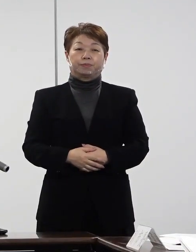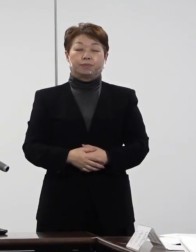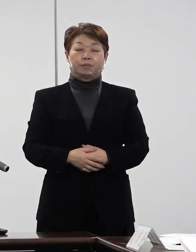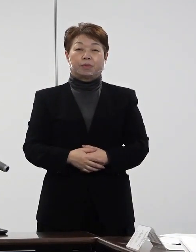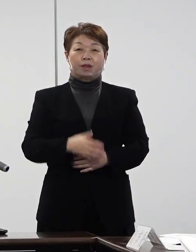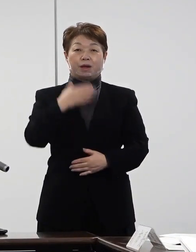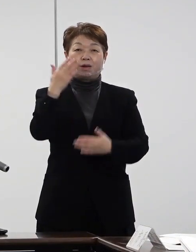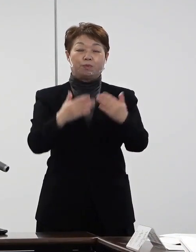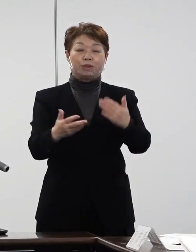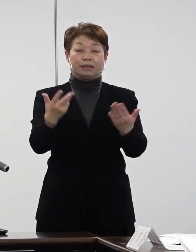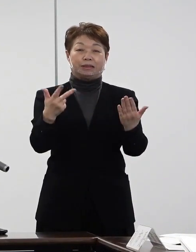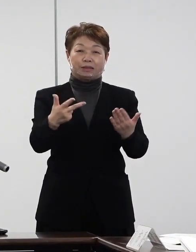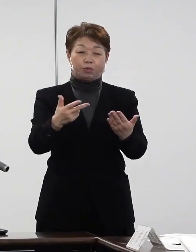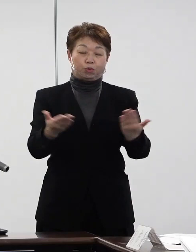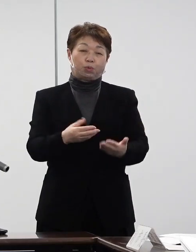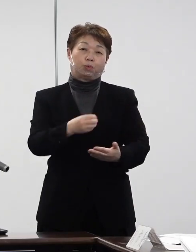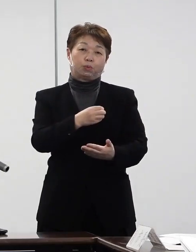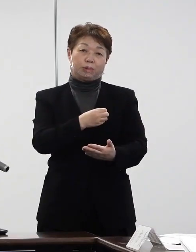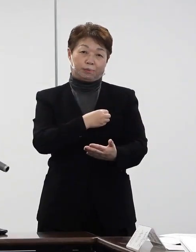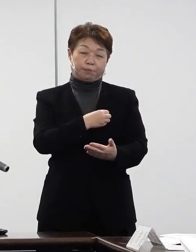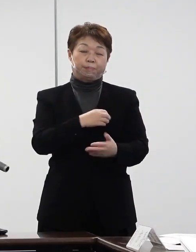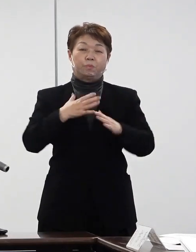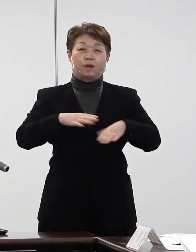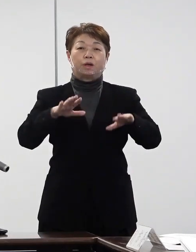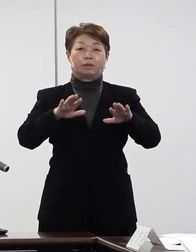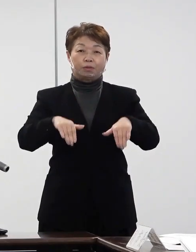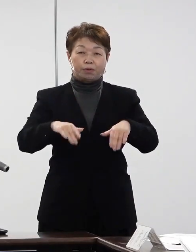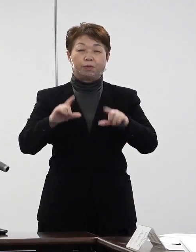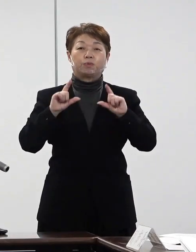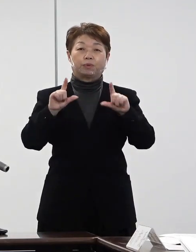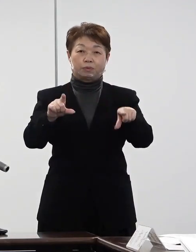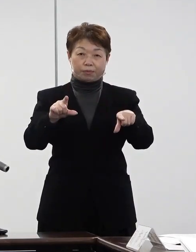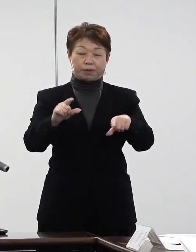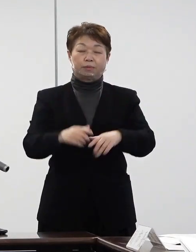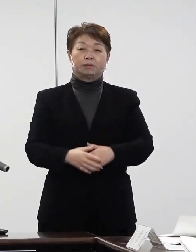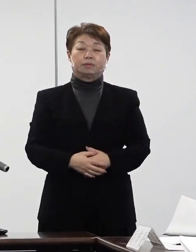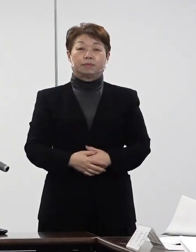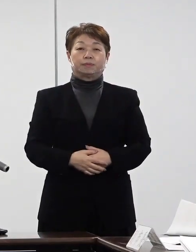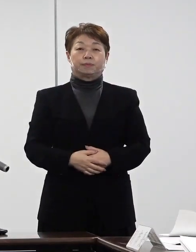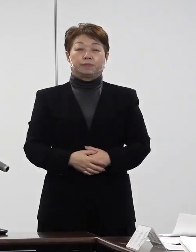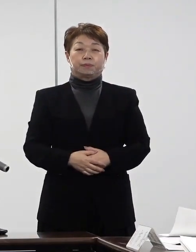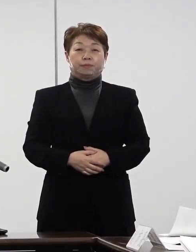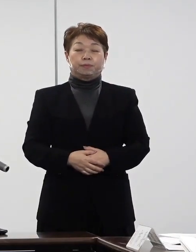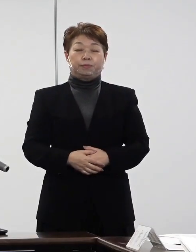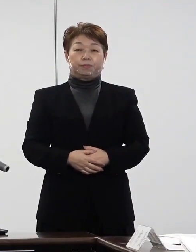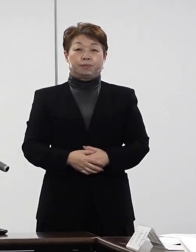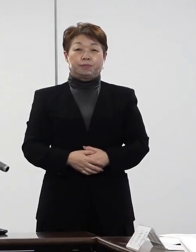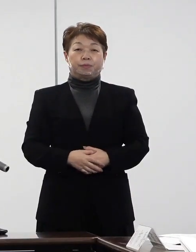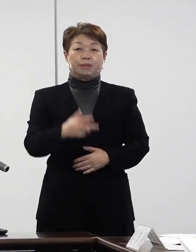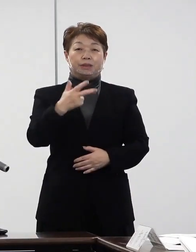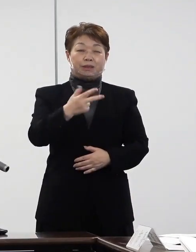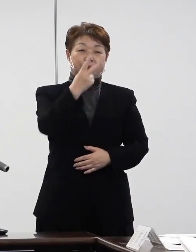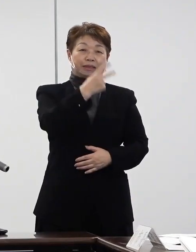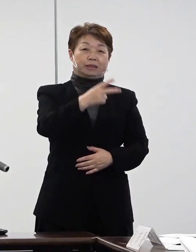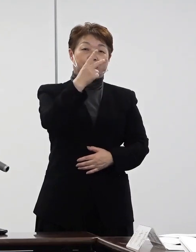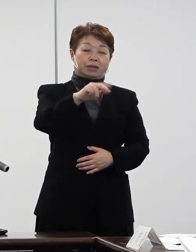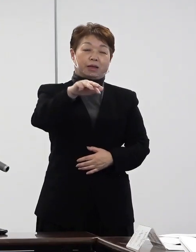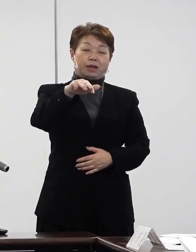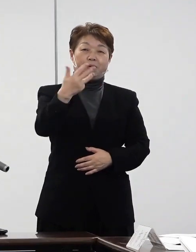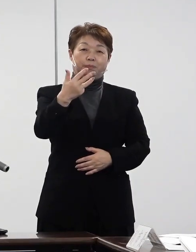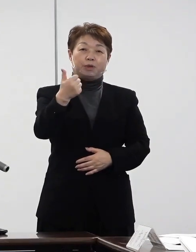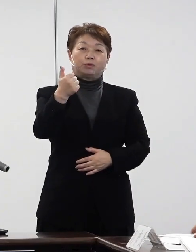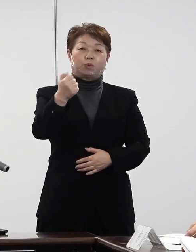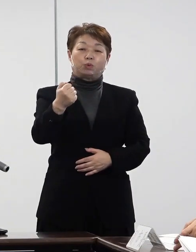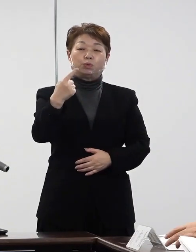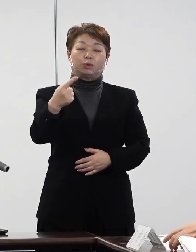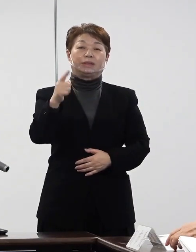に青森市職員の感染が判明いたしましたのでご報告いたします。市2851